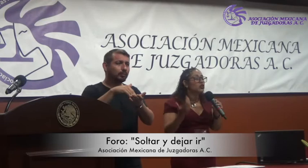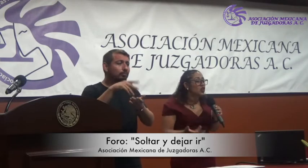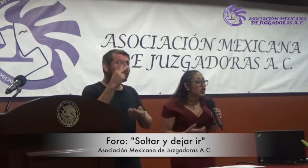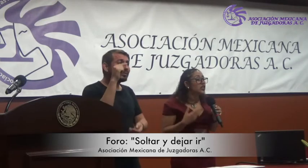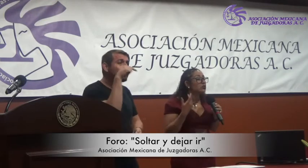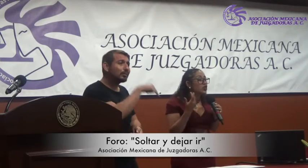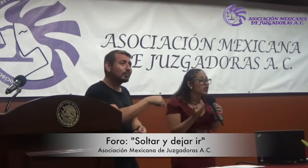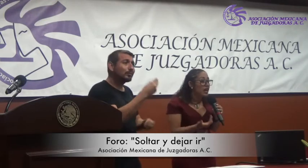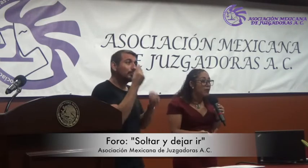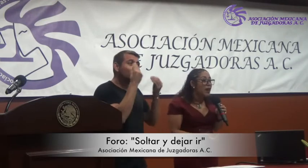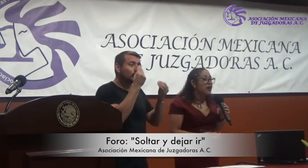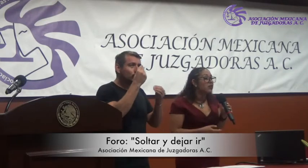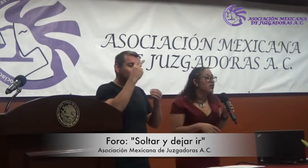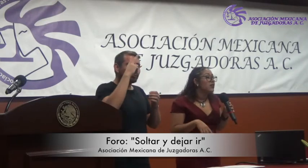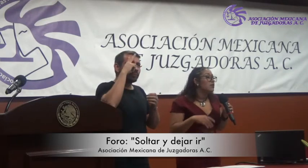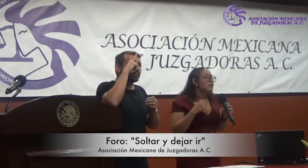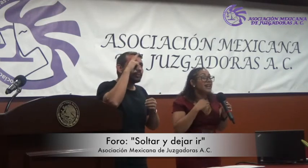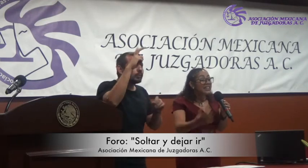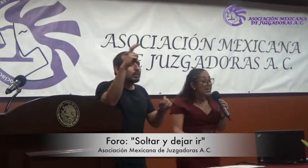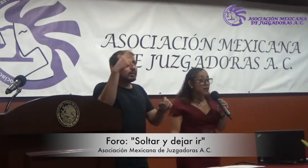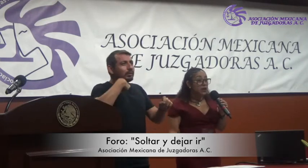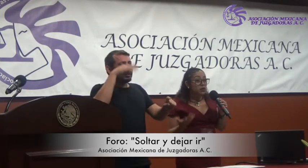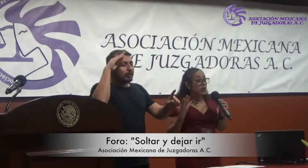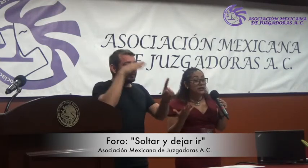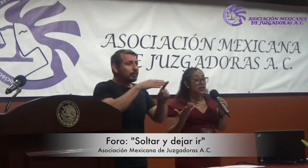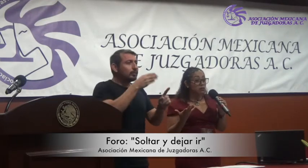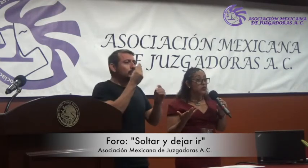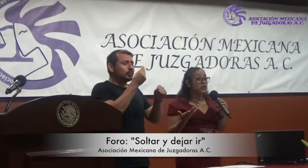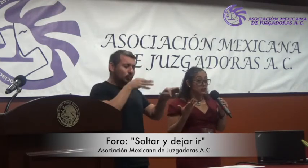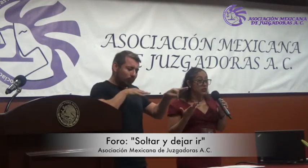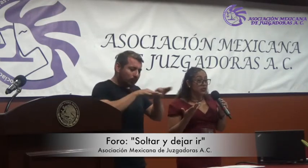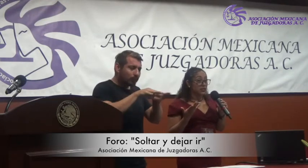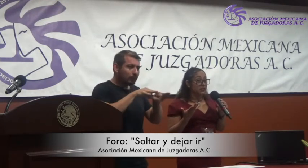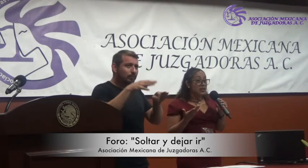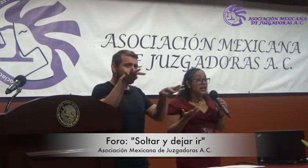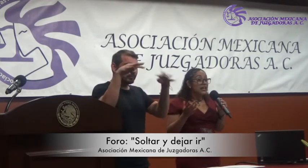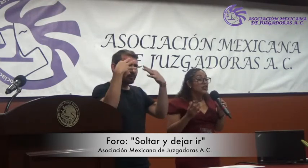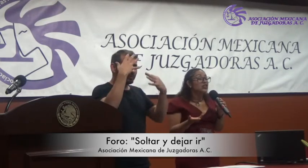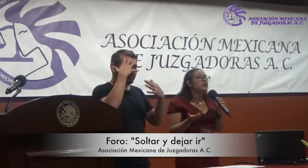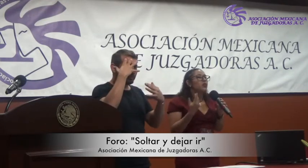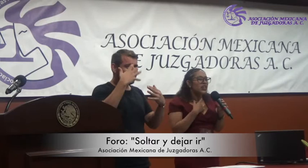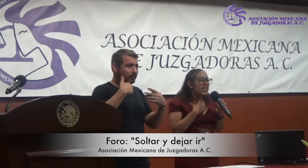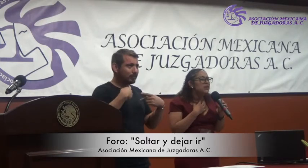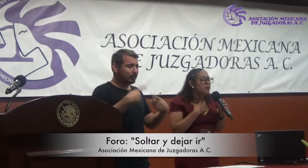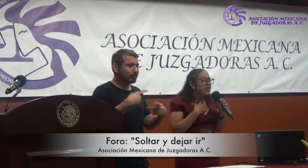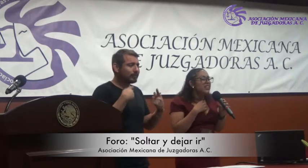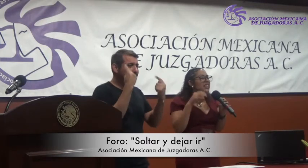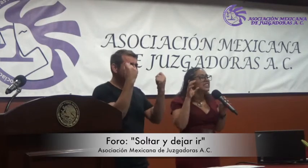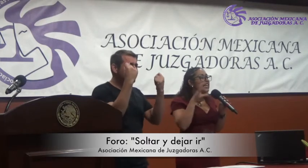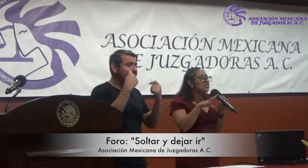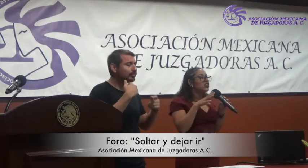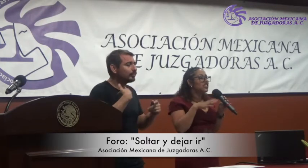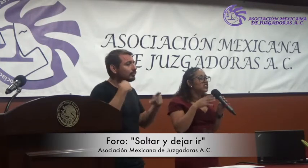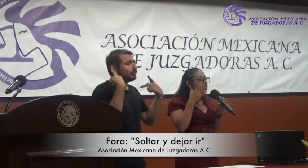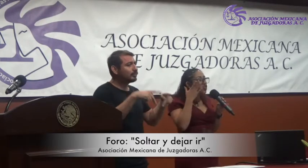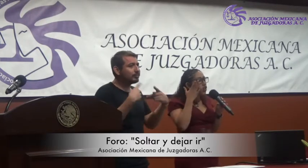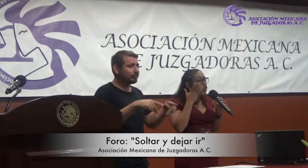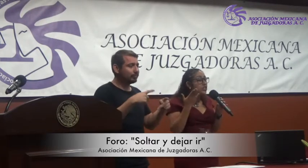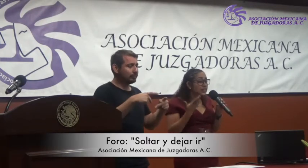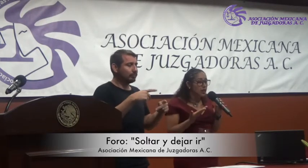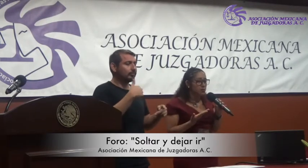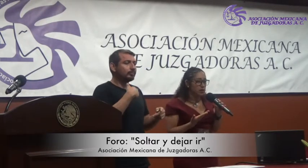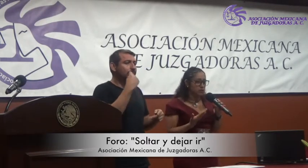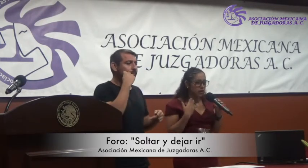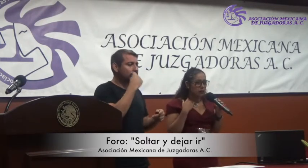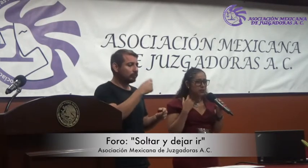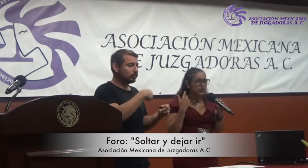muchas ilusiones, mucho trabajo, perder la vergüenza y muchas cosas. Entonces, ¿por qué las pérdidas de las cosas son